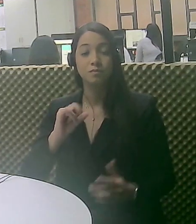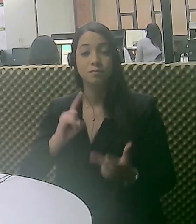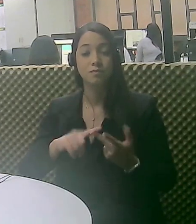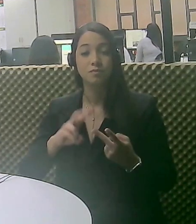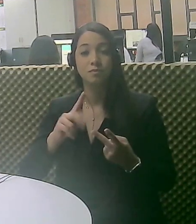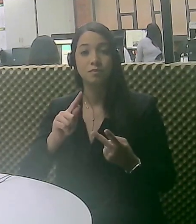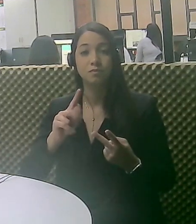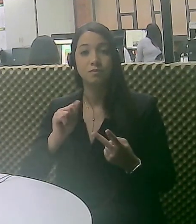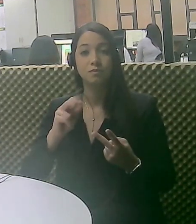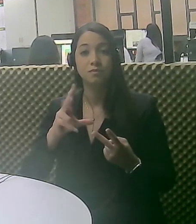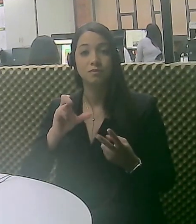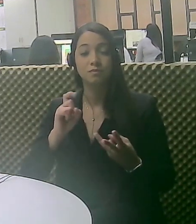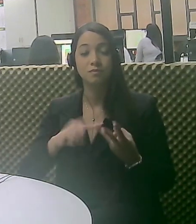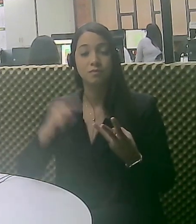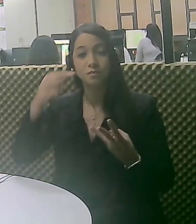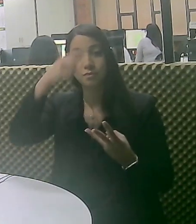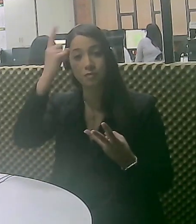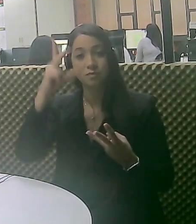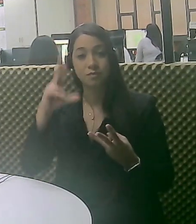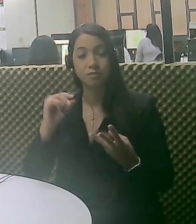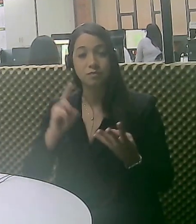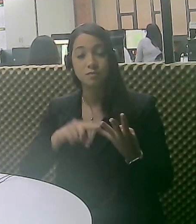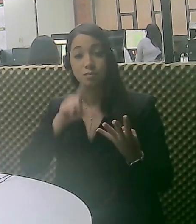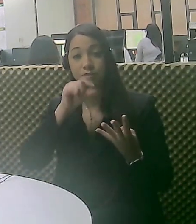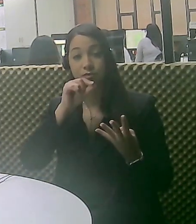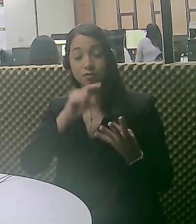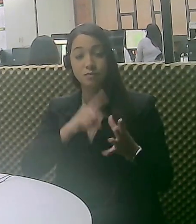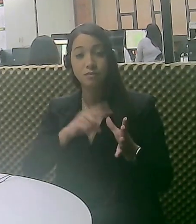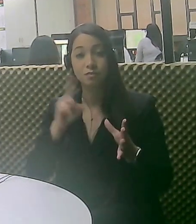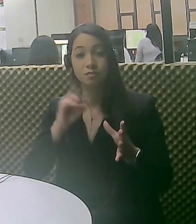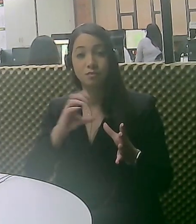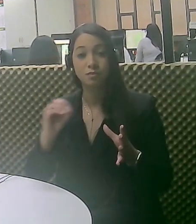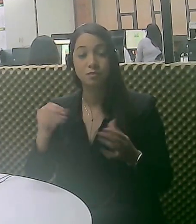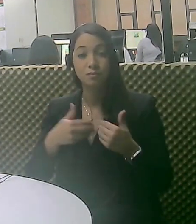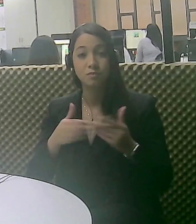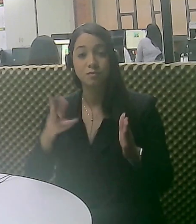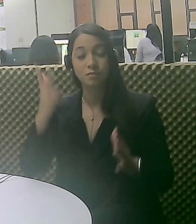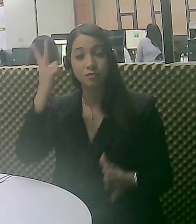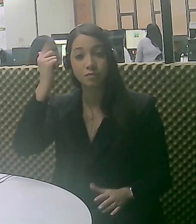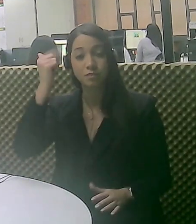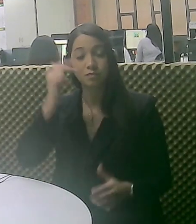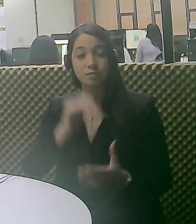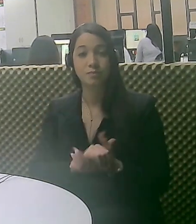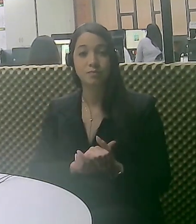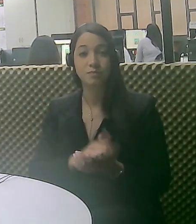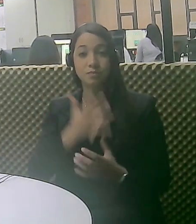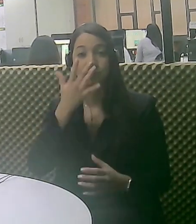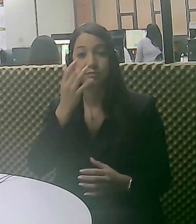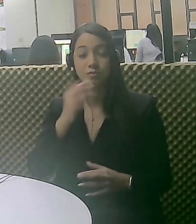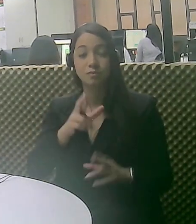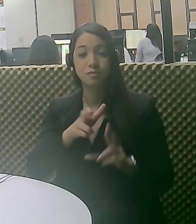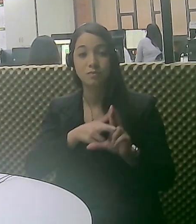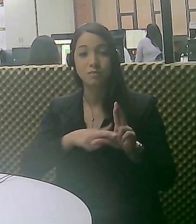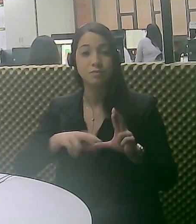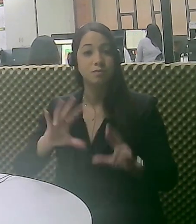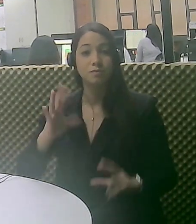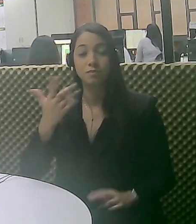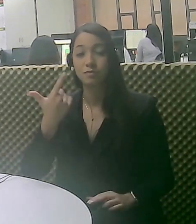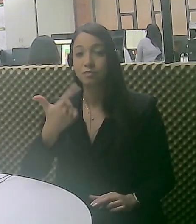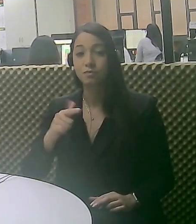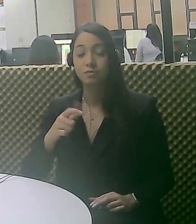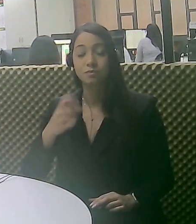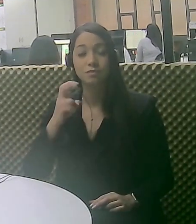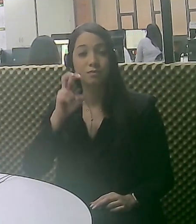Luzia e Sabiá, além do zoológico, terão funcionamento normal durante os dois dias. Já a coleta seletiva não acontecerá na